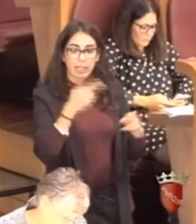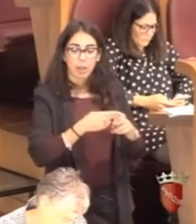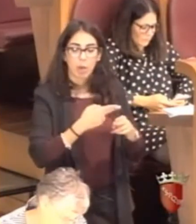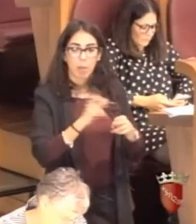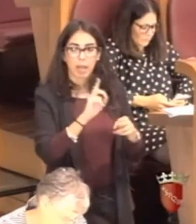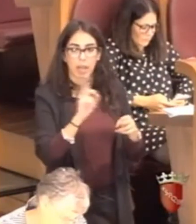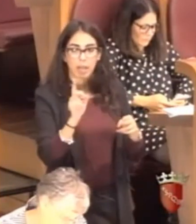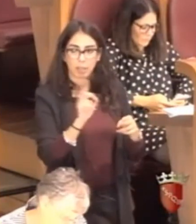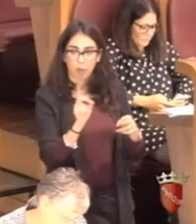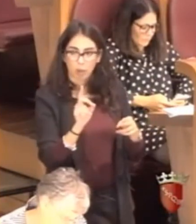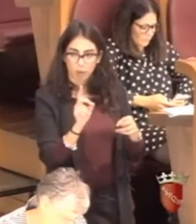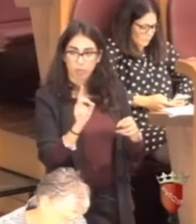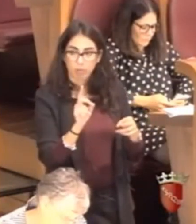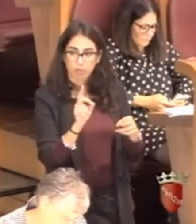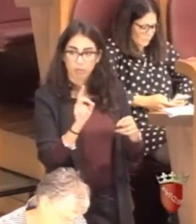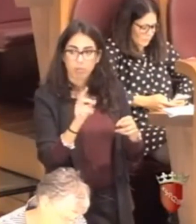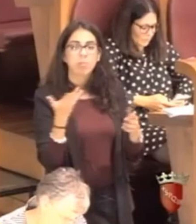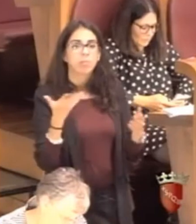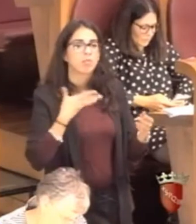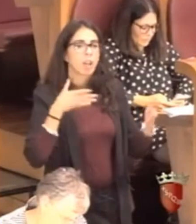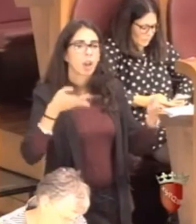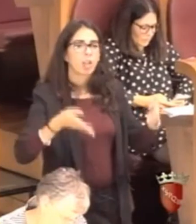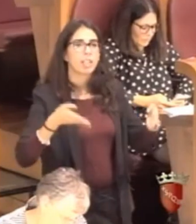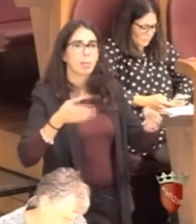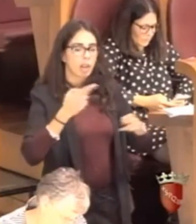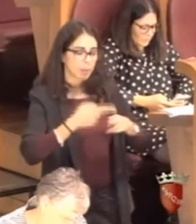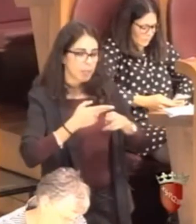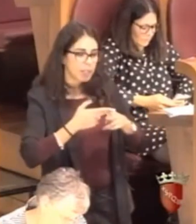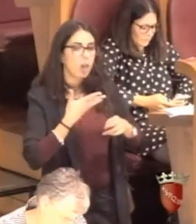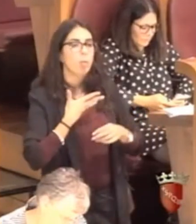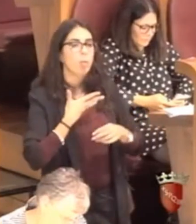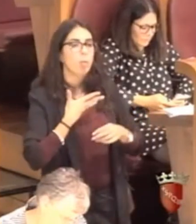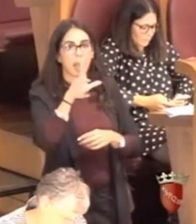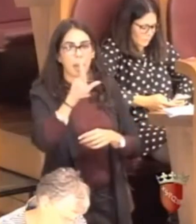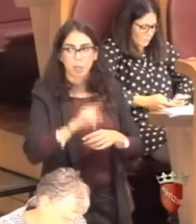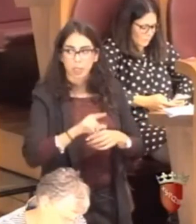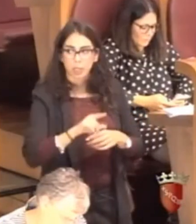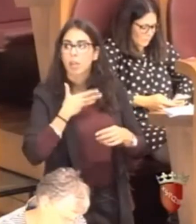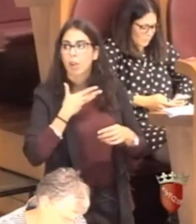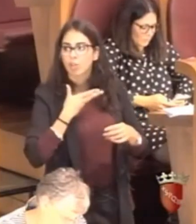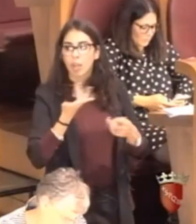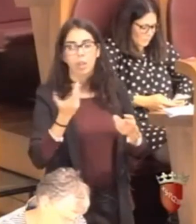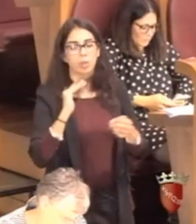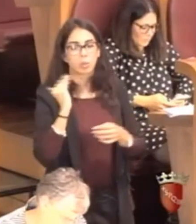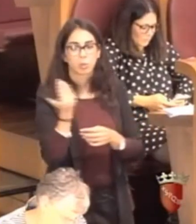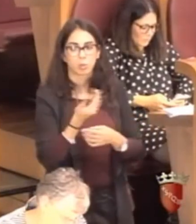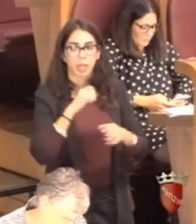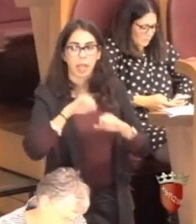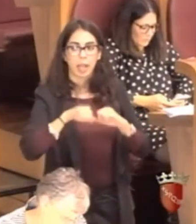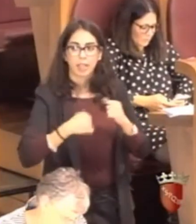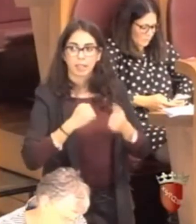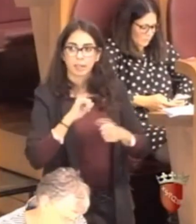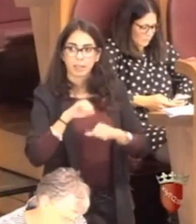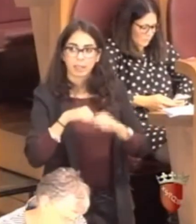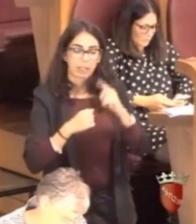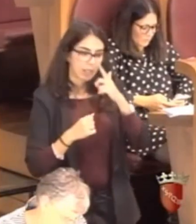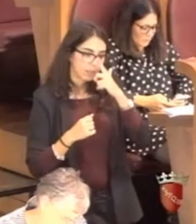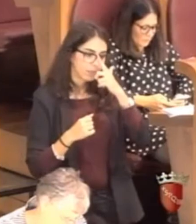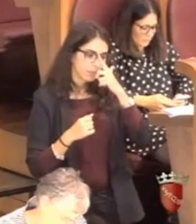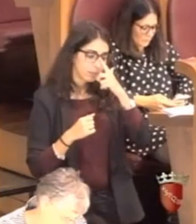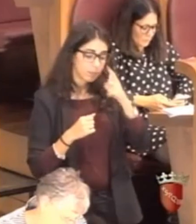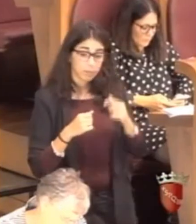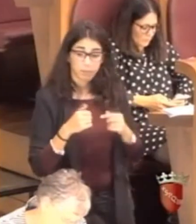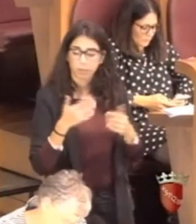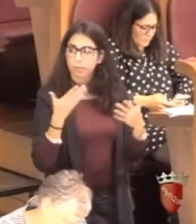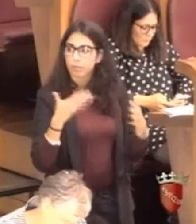da contemporaneamente Roma al Capodanno, a tutte le attività insomma che vanno